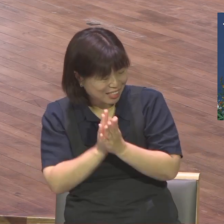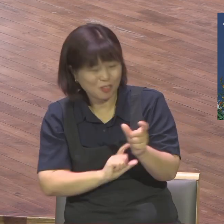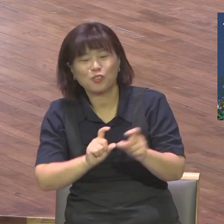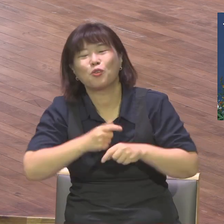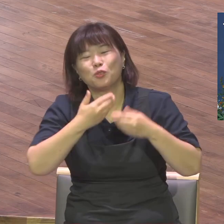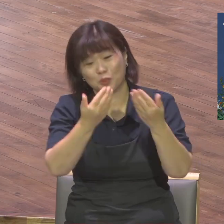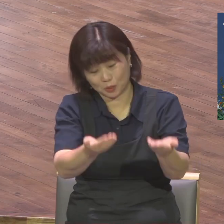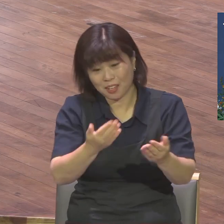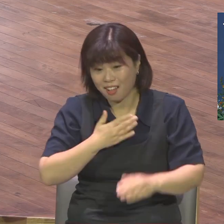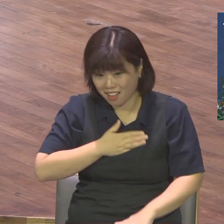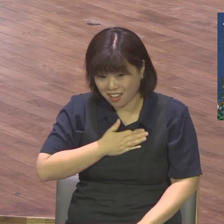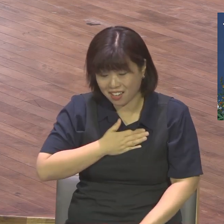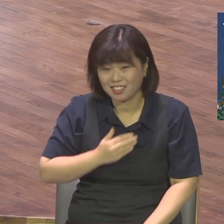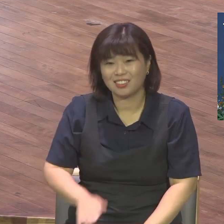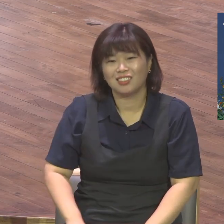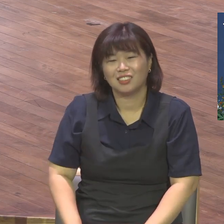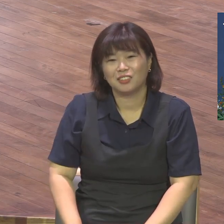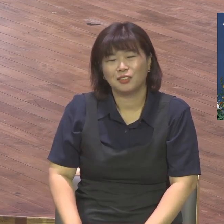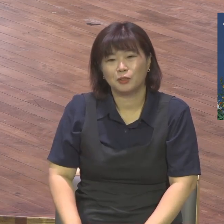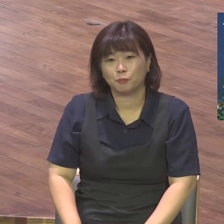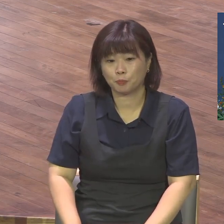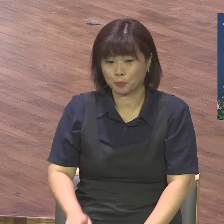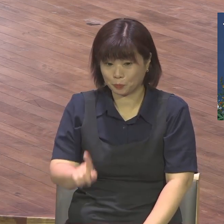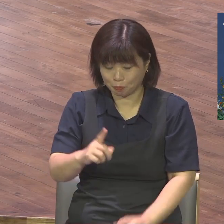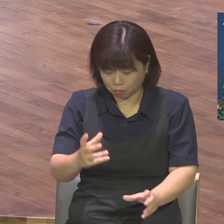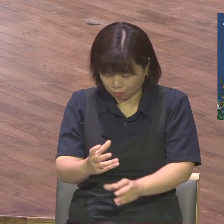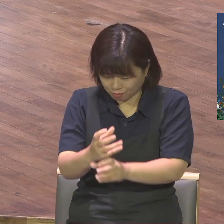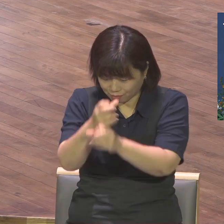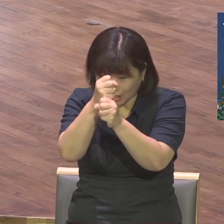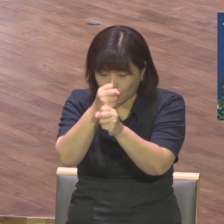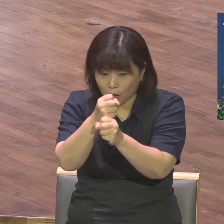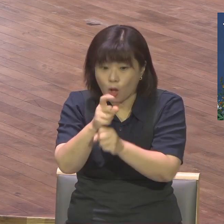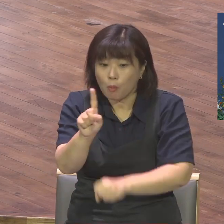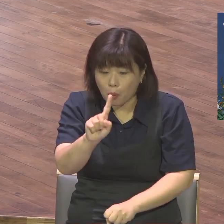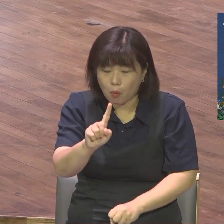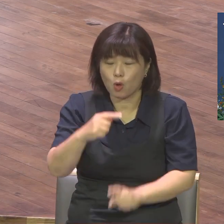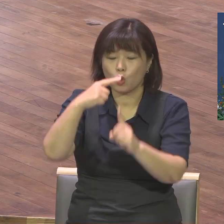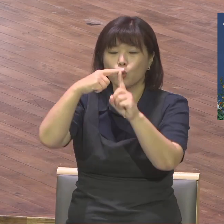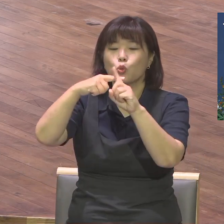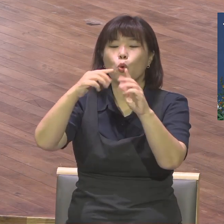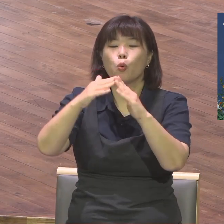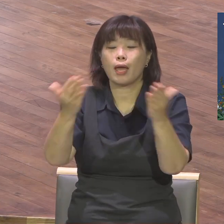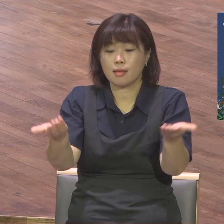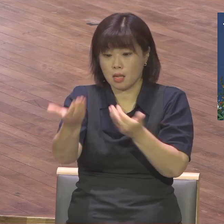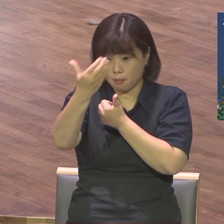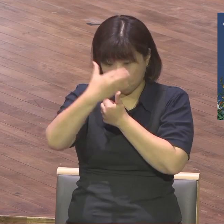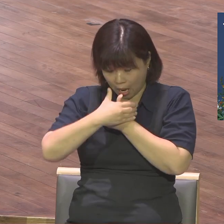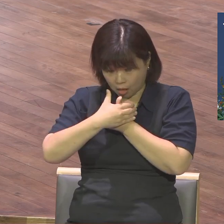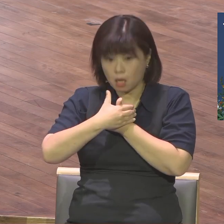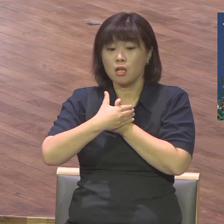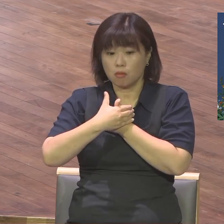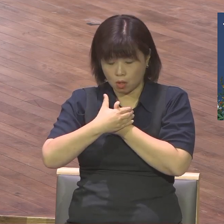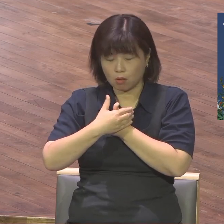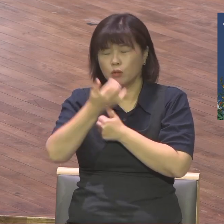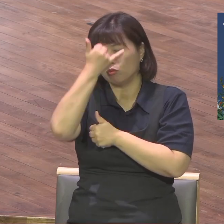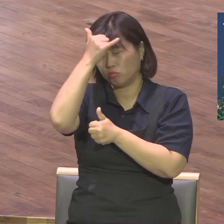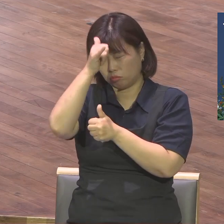간단히 얘기하면 내게 주신 직분에 충성을 다하는 거, 그게 237이에요.